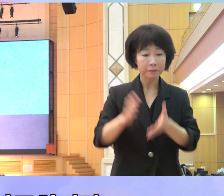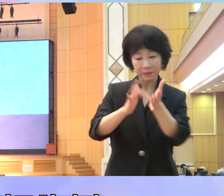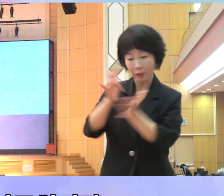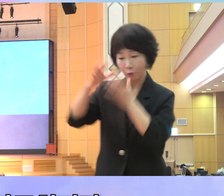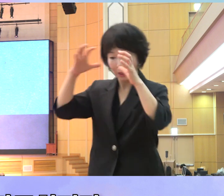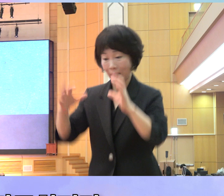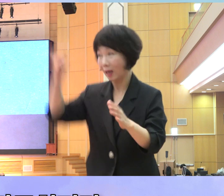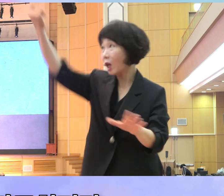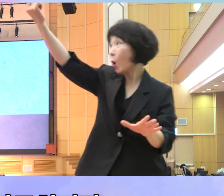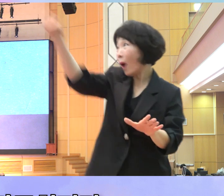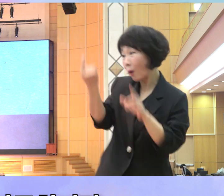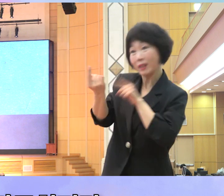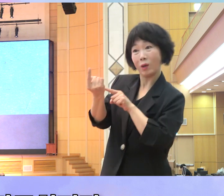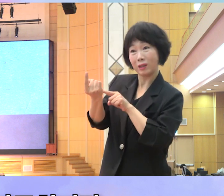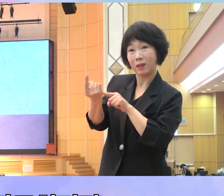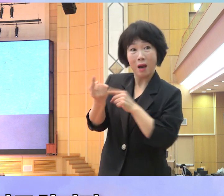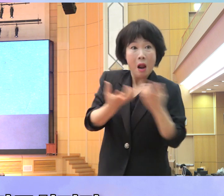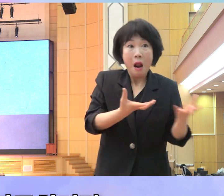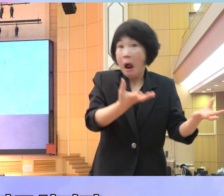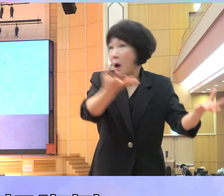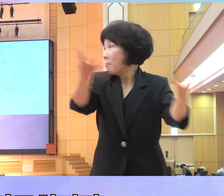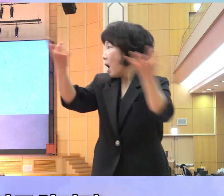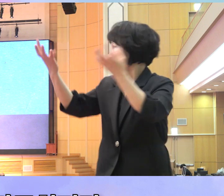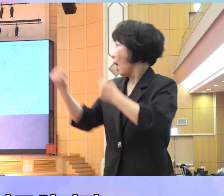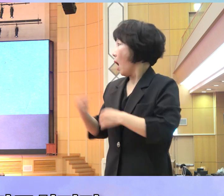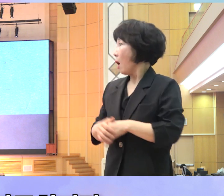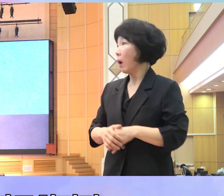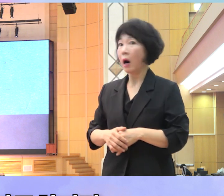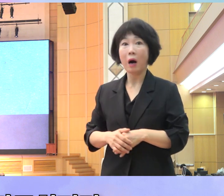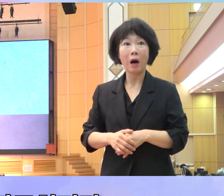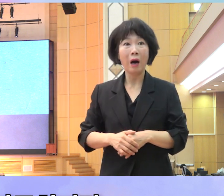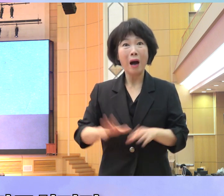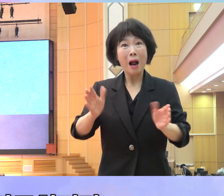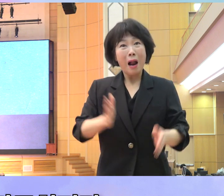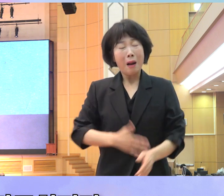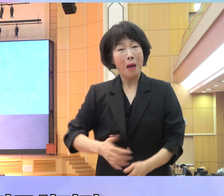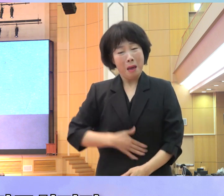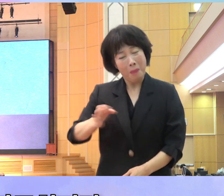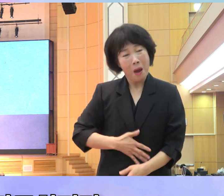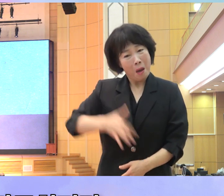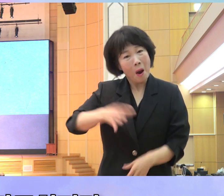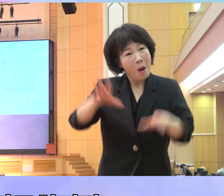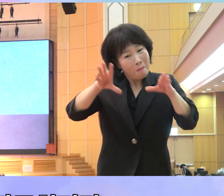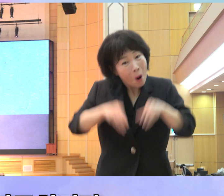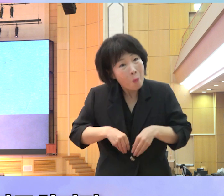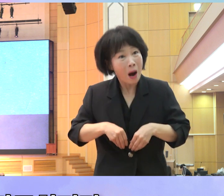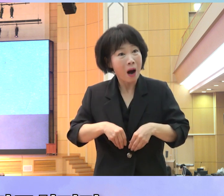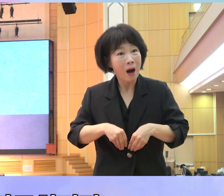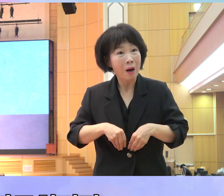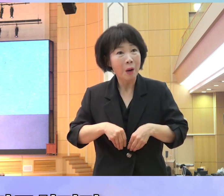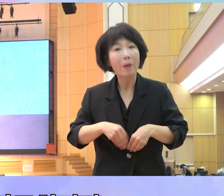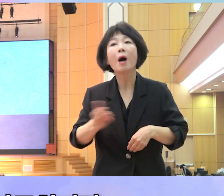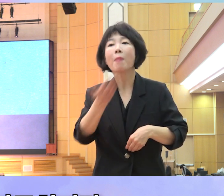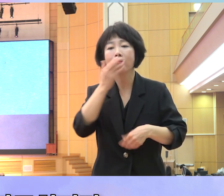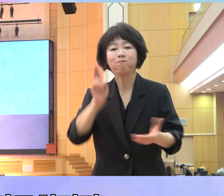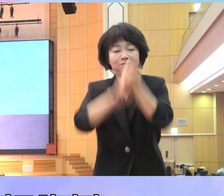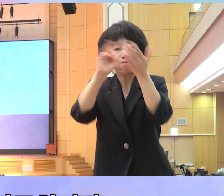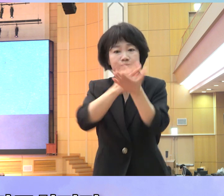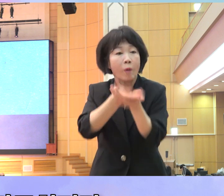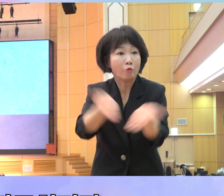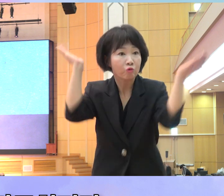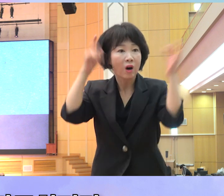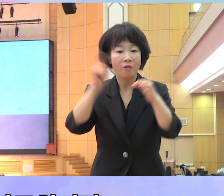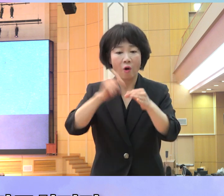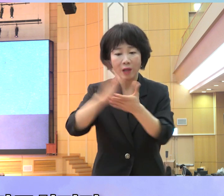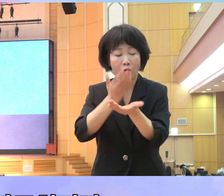예수님이 이 땅에 오셔서 많은 배고픈 자들에게 떡을 나눠주시면서, 물고기를 나눠주시면서 오병이어 사건을 일으키시는